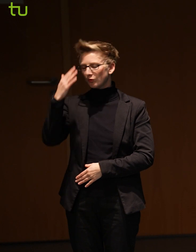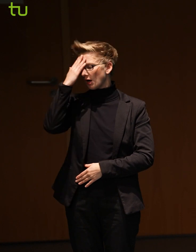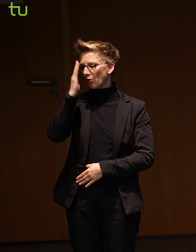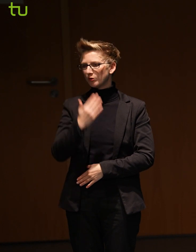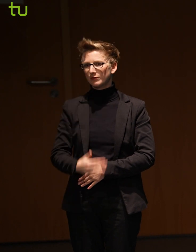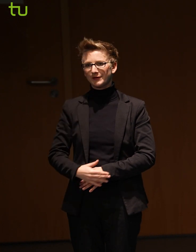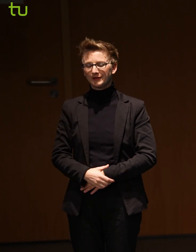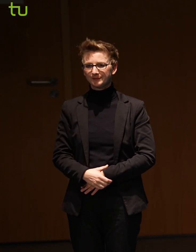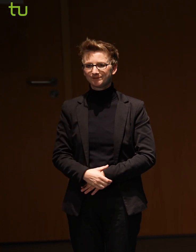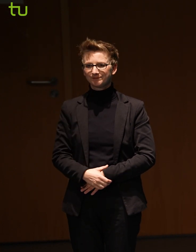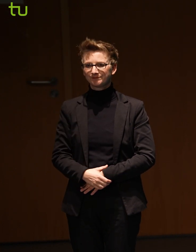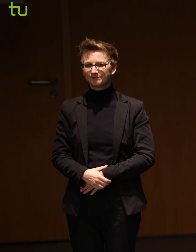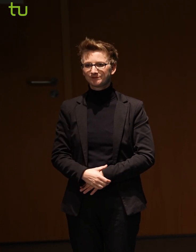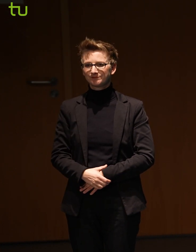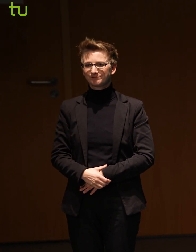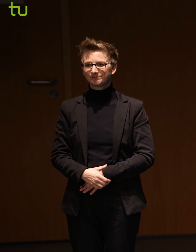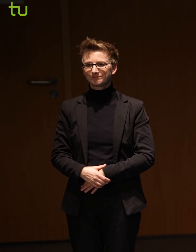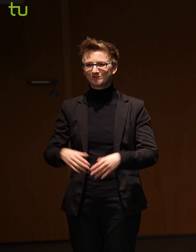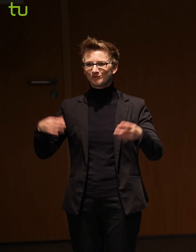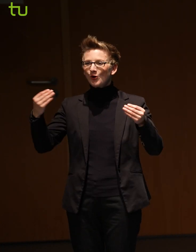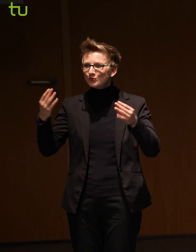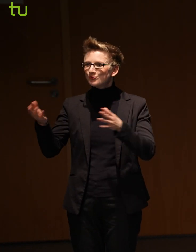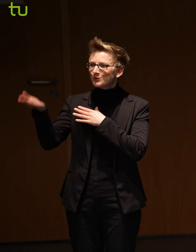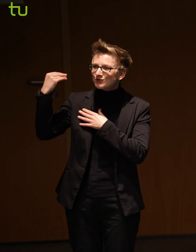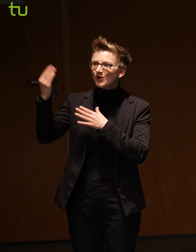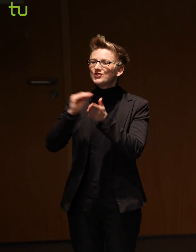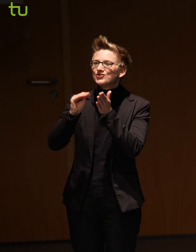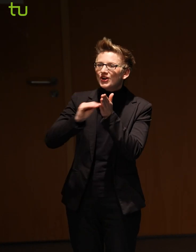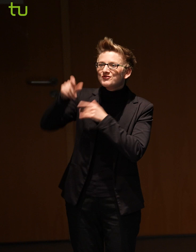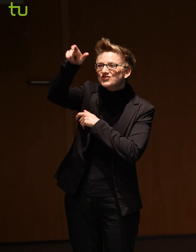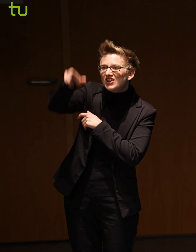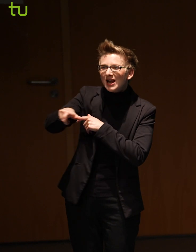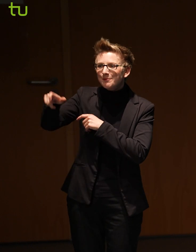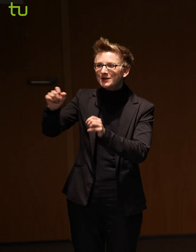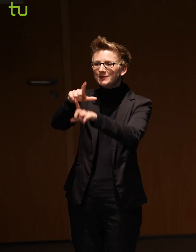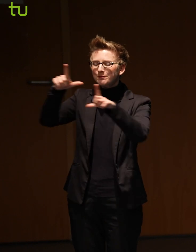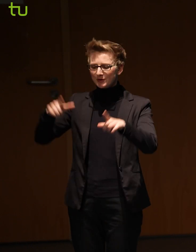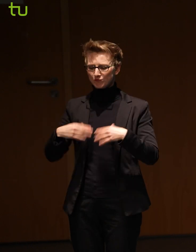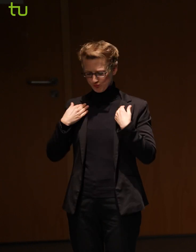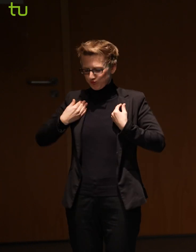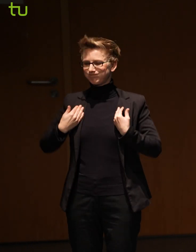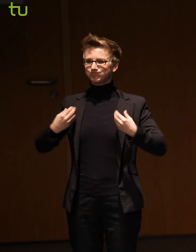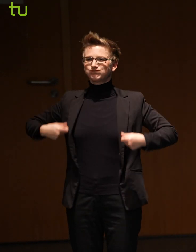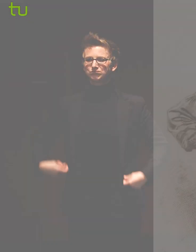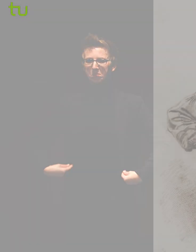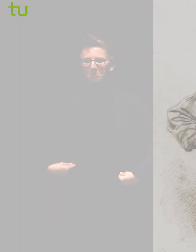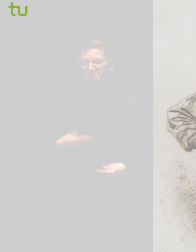Schriftsteller wurden damals mit einem manierlichen Brustbild dargestellt, aber dieser hier steht ganz unpoetisch mit Hose.